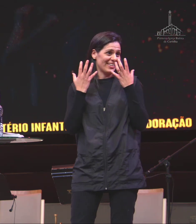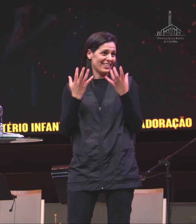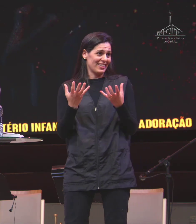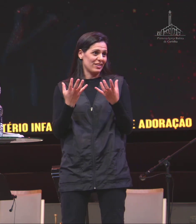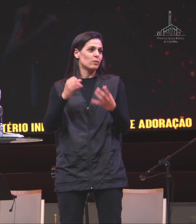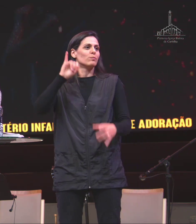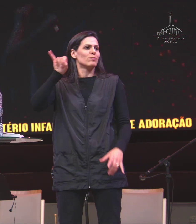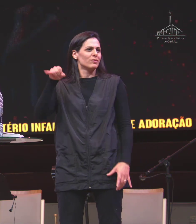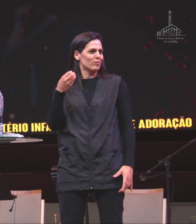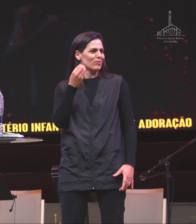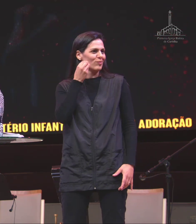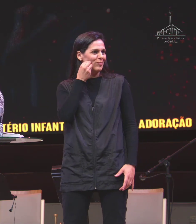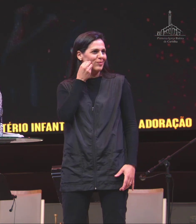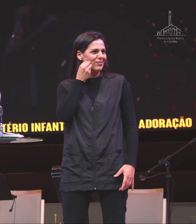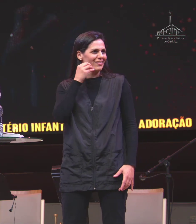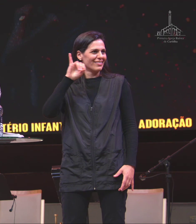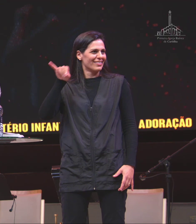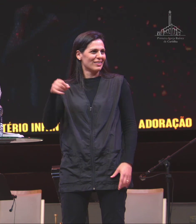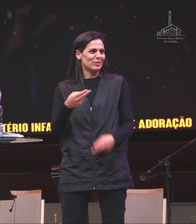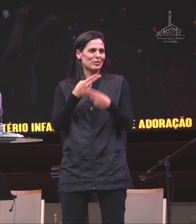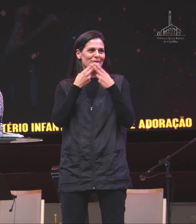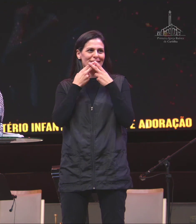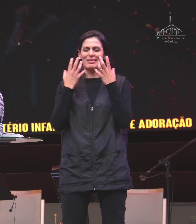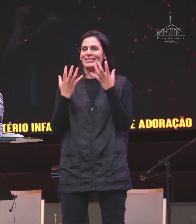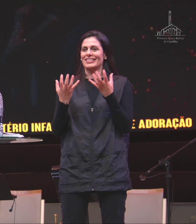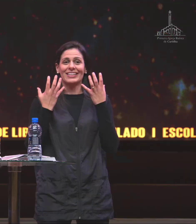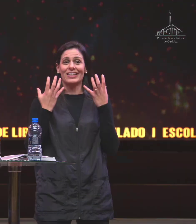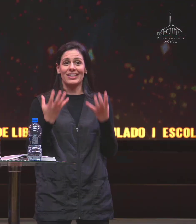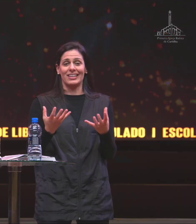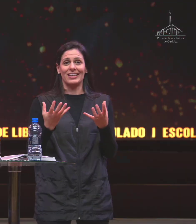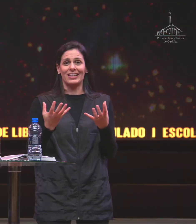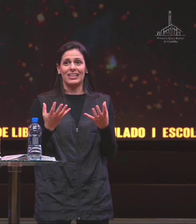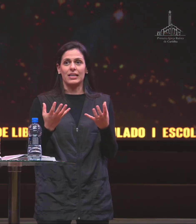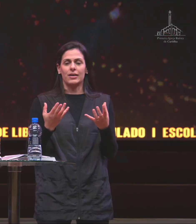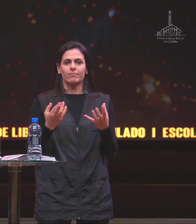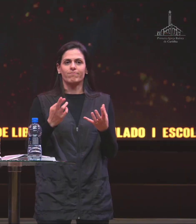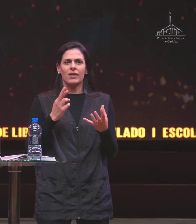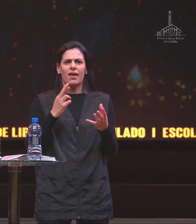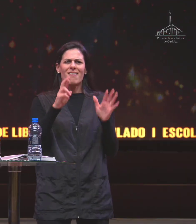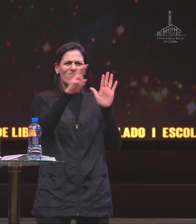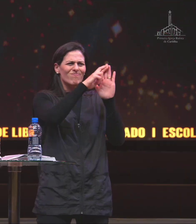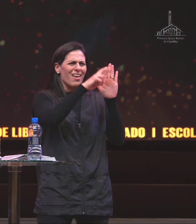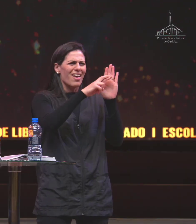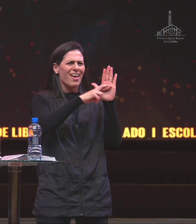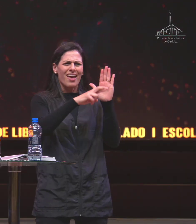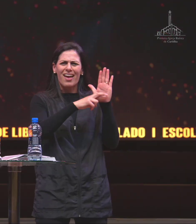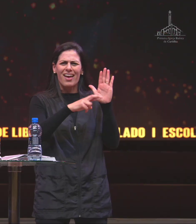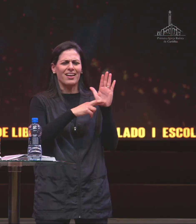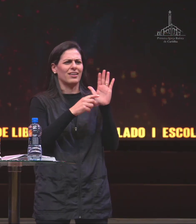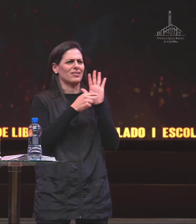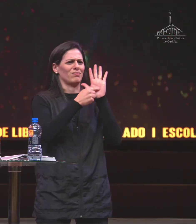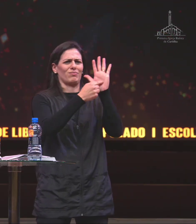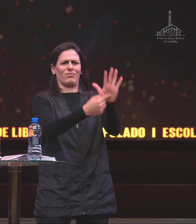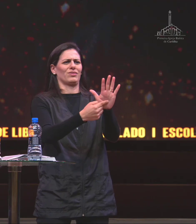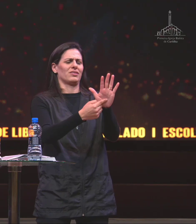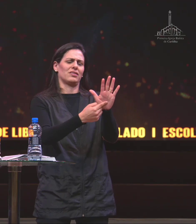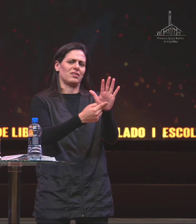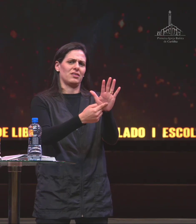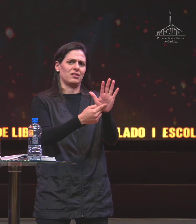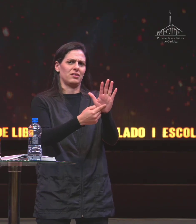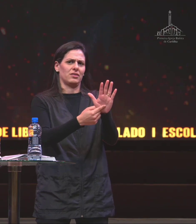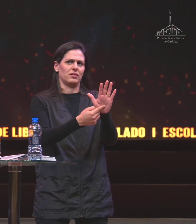Deus de uma forma livre, pela fé em Cristo Jesus. Então não necessitava mais matar os animais,